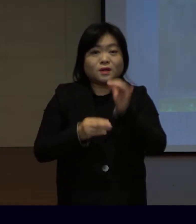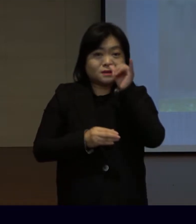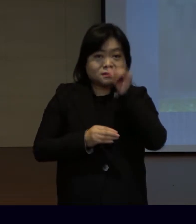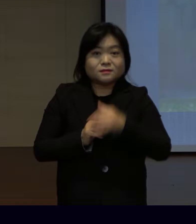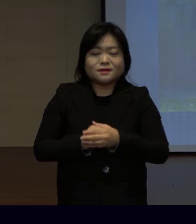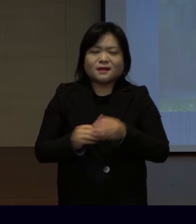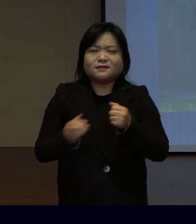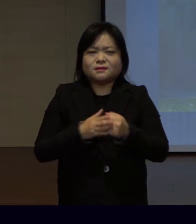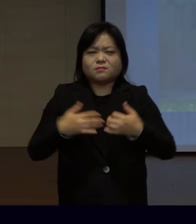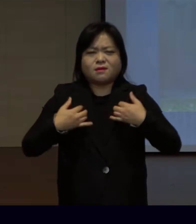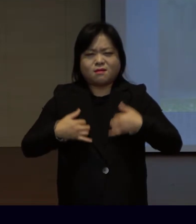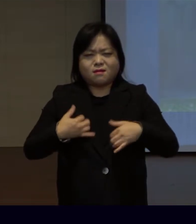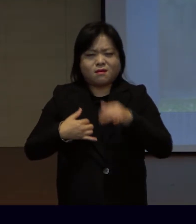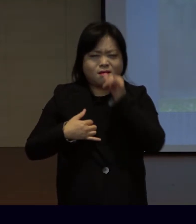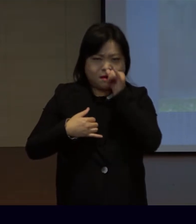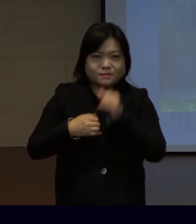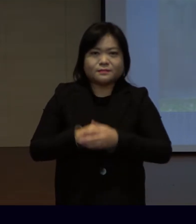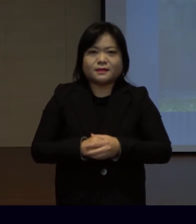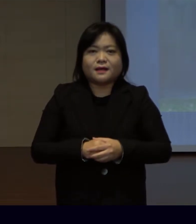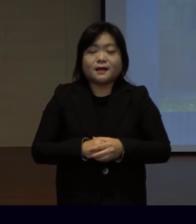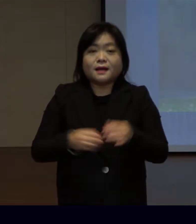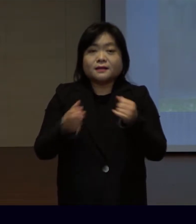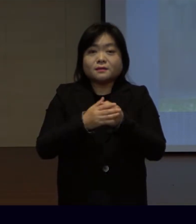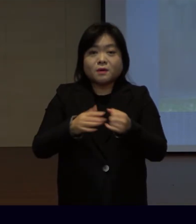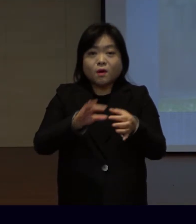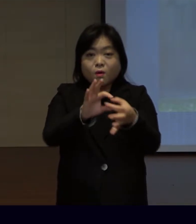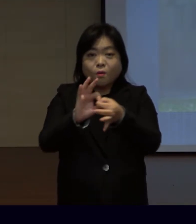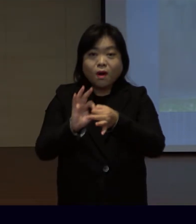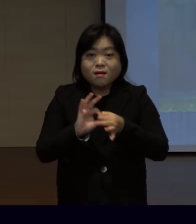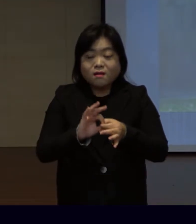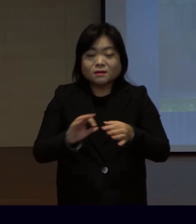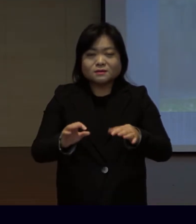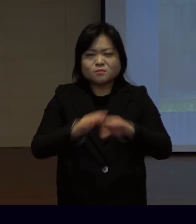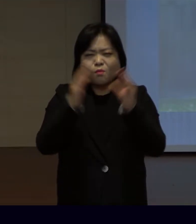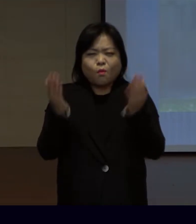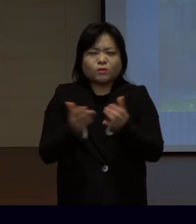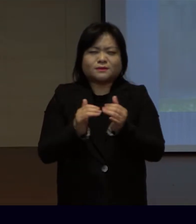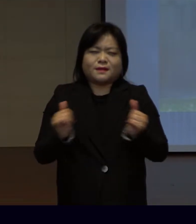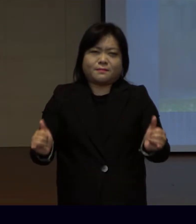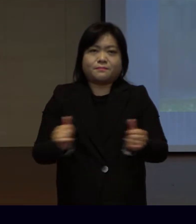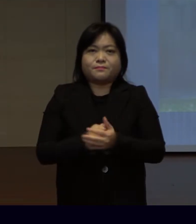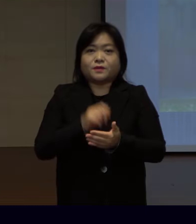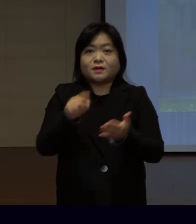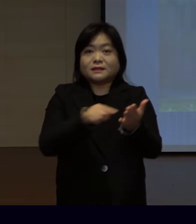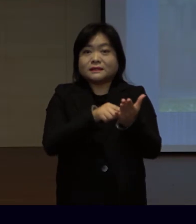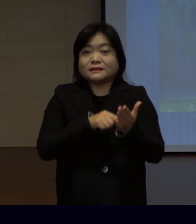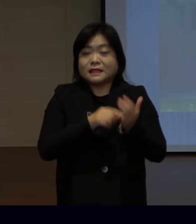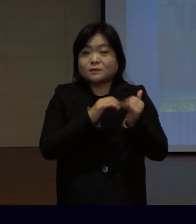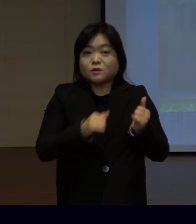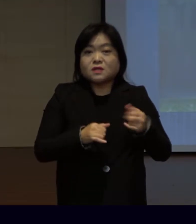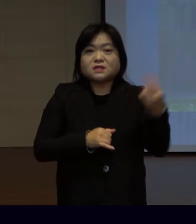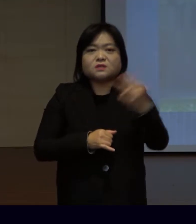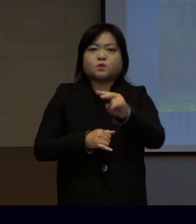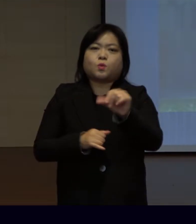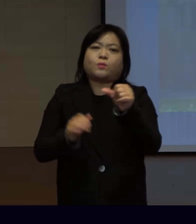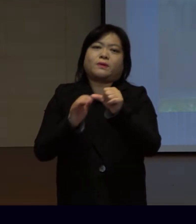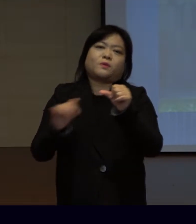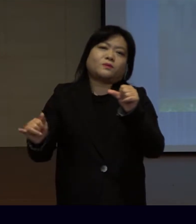그래서 흥미진진하기도 합니다. 그러니까 이러한 연관되는 모든 사람들, 거기에 등장인물은